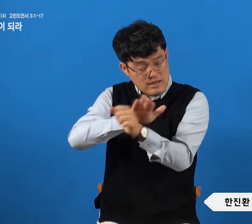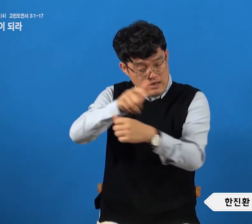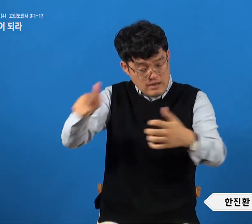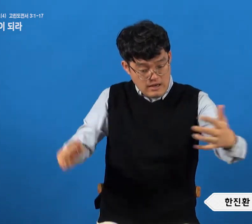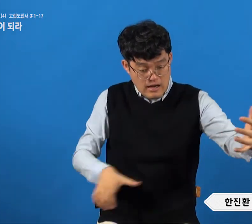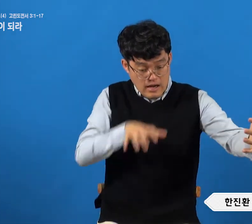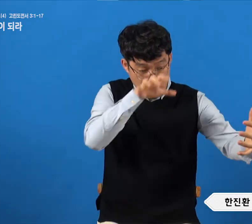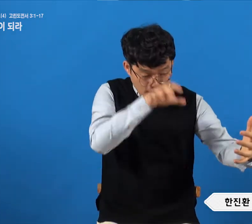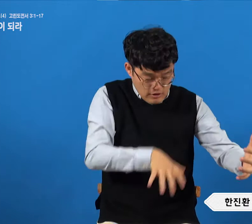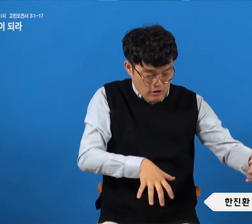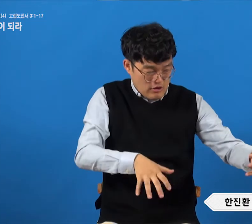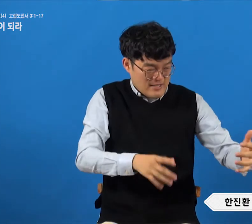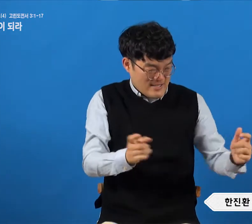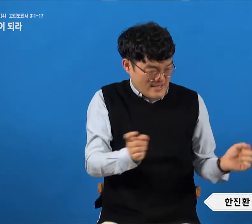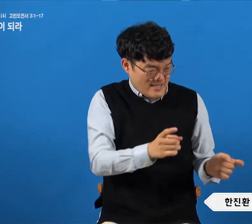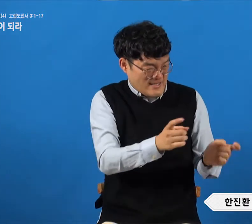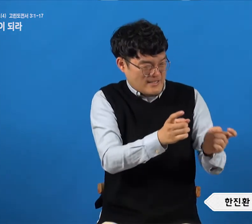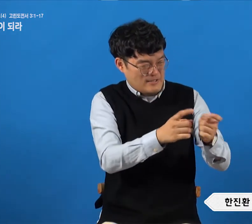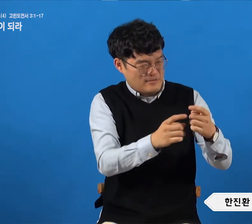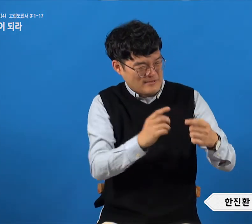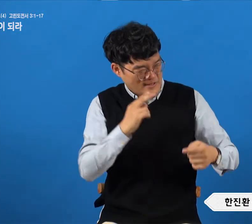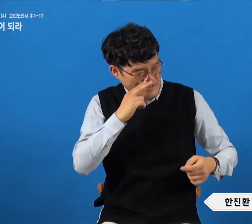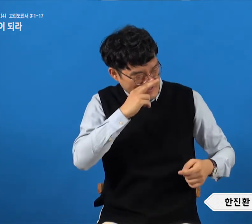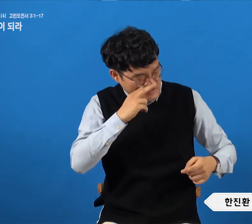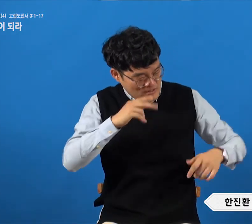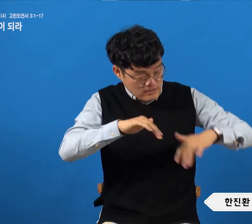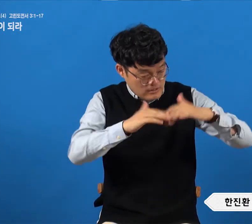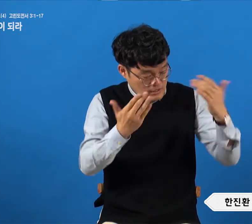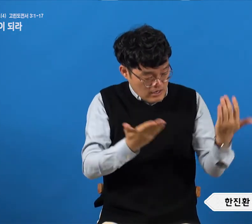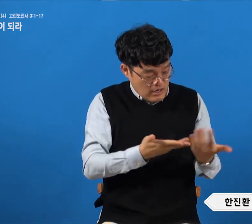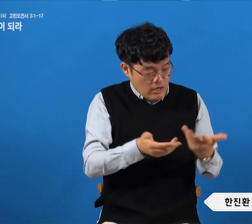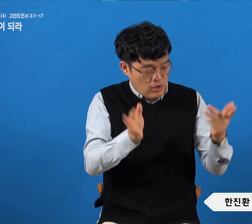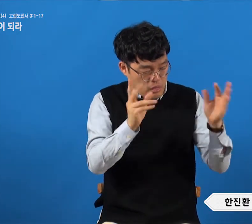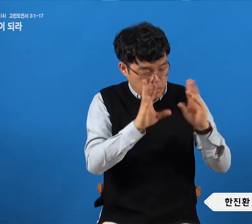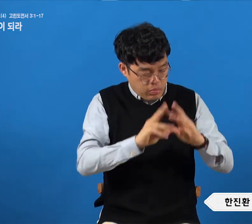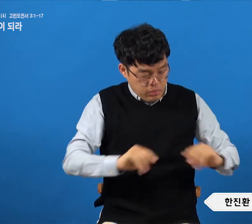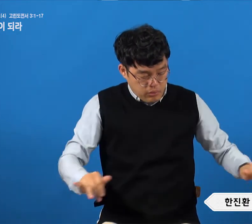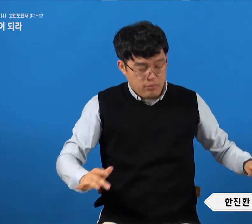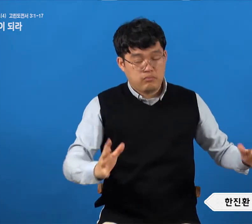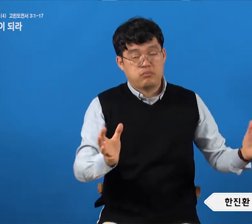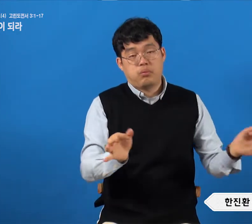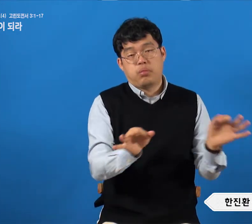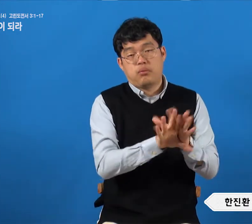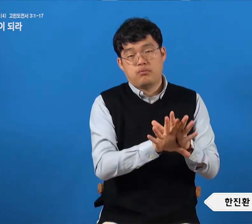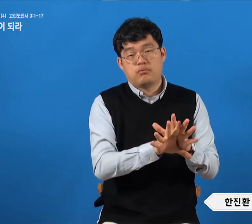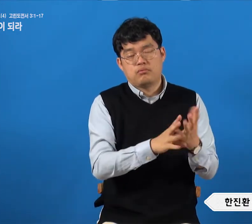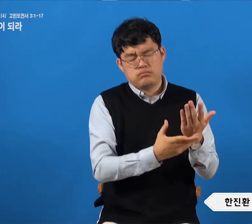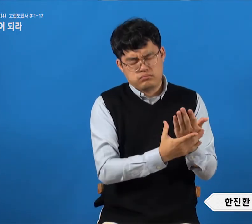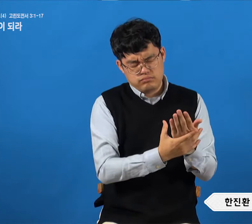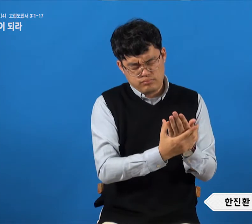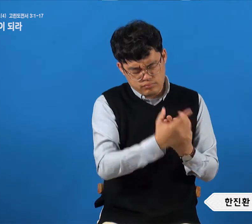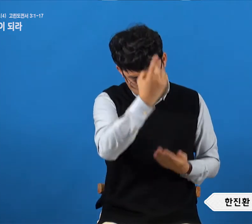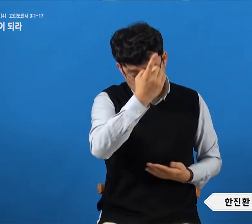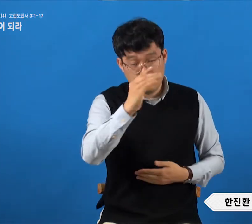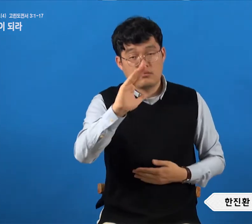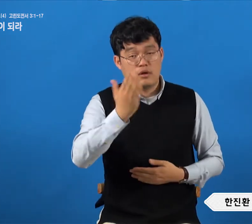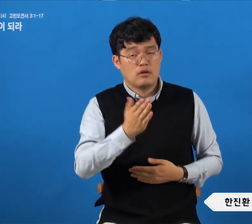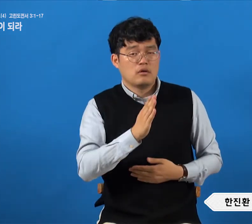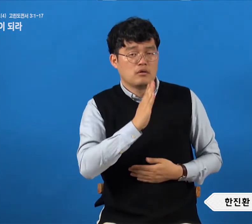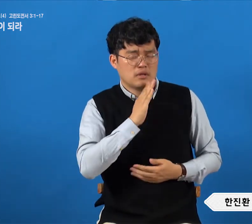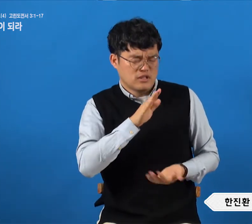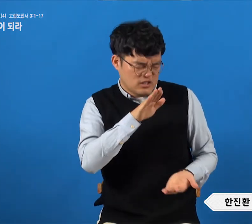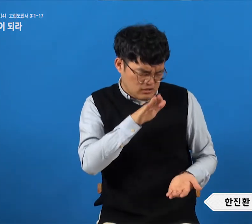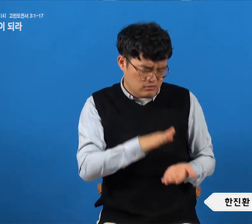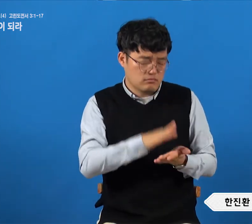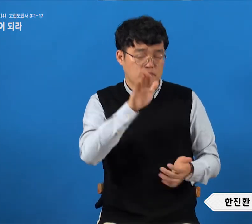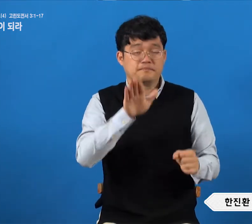용광로 안에서 다 녹아 없어져야 됩니다. 그래서 정말 한 형제 자매가 되어서 뜨겁게